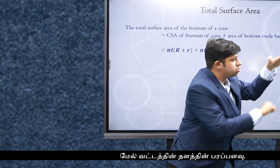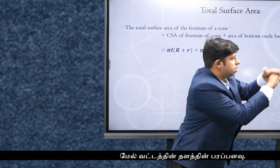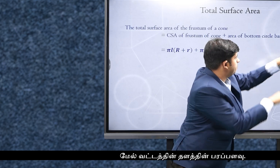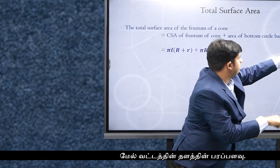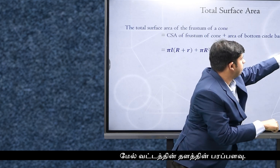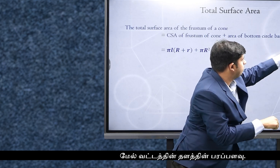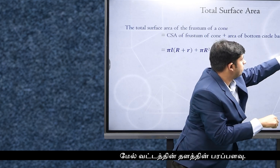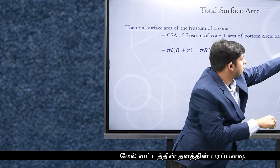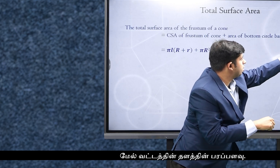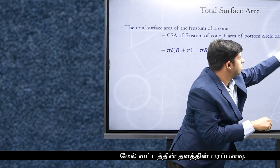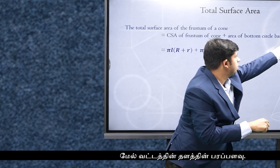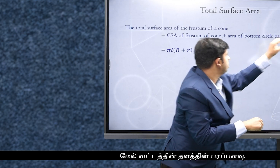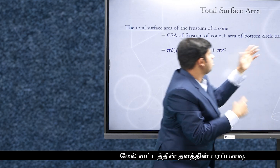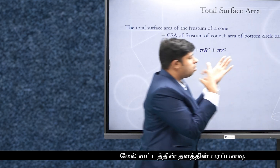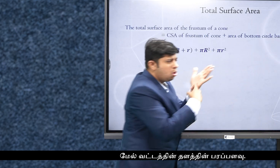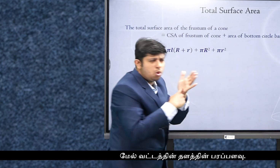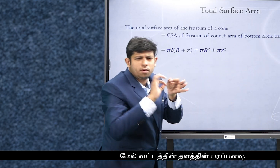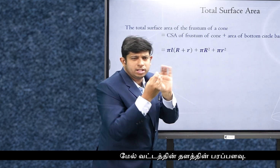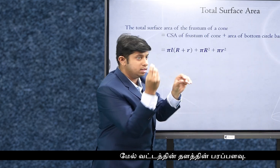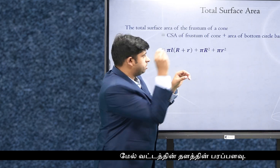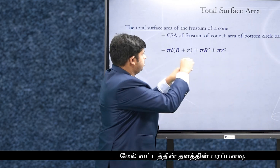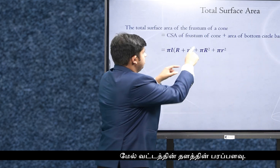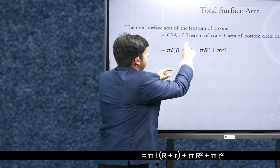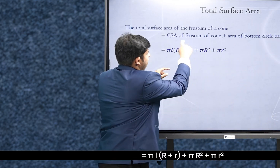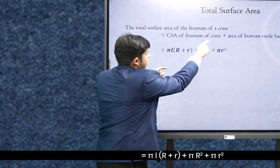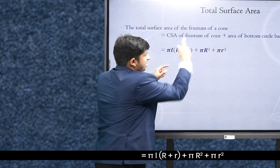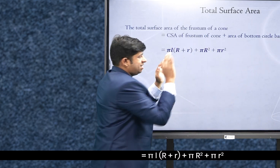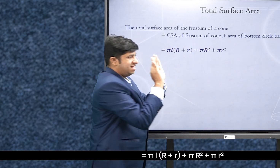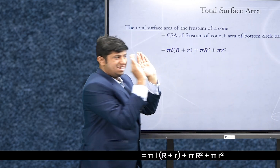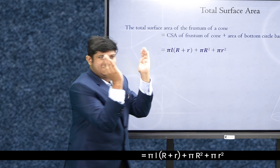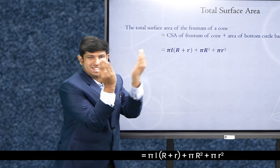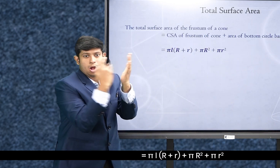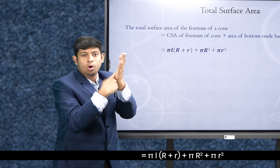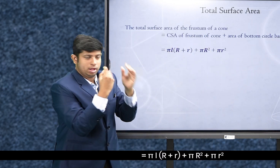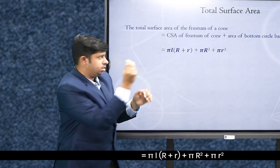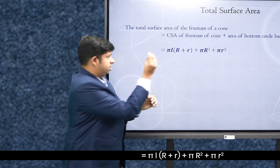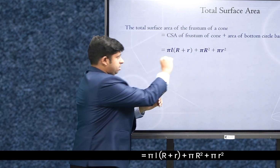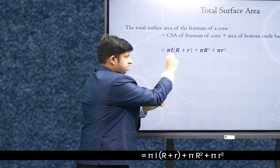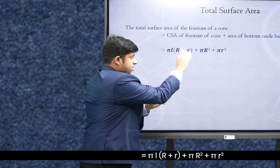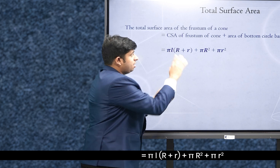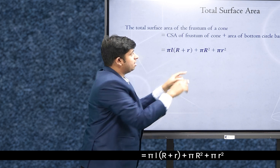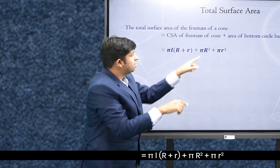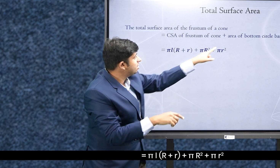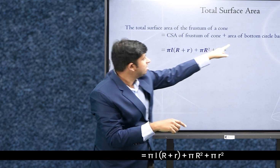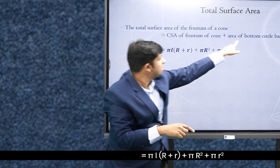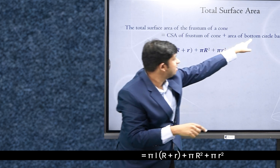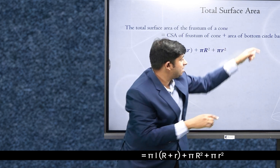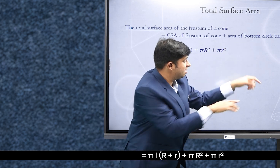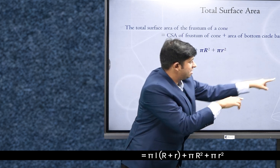ஈடு பை எல் அடைப்புக்குறிக்குள் பெரிய ஆர்